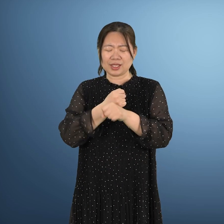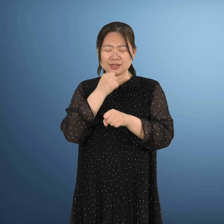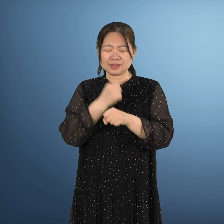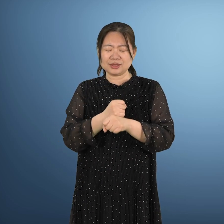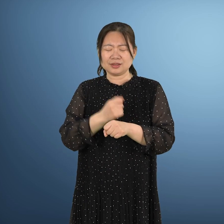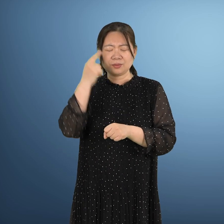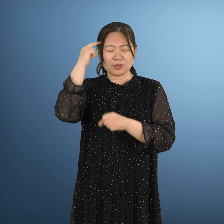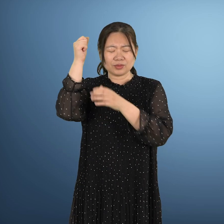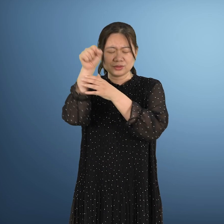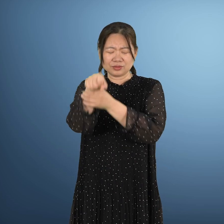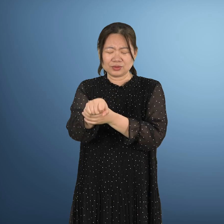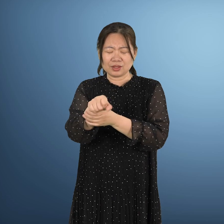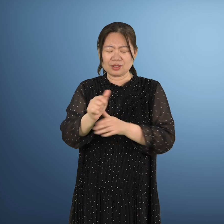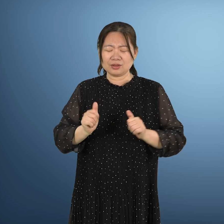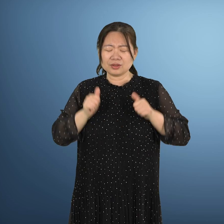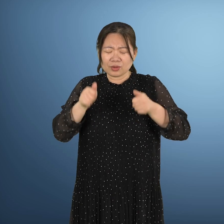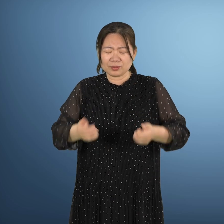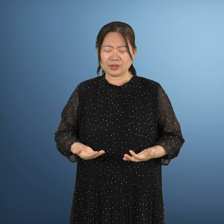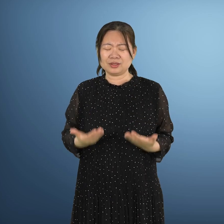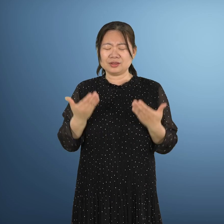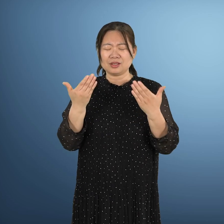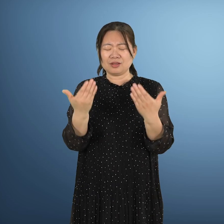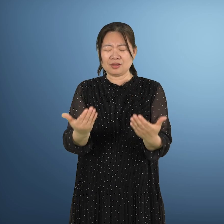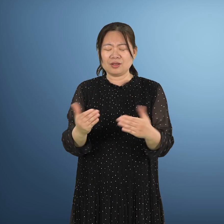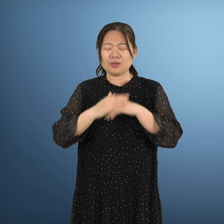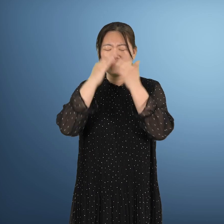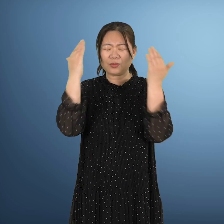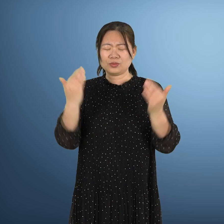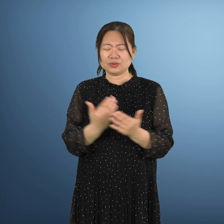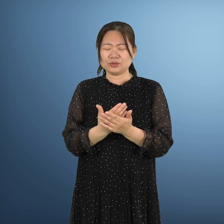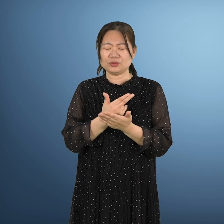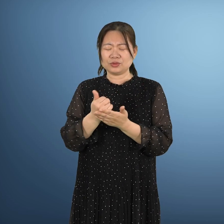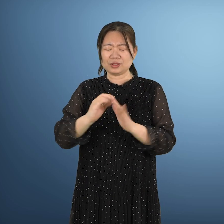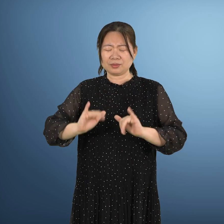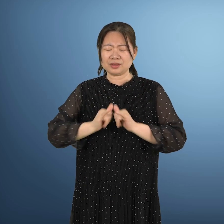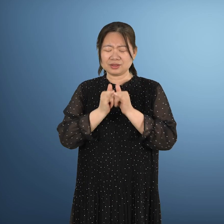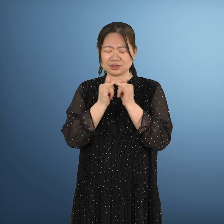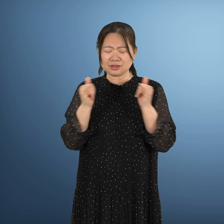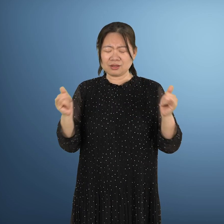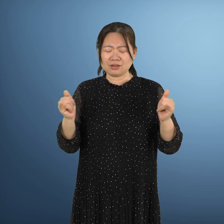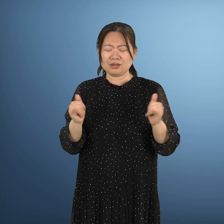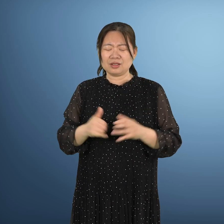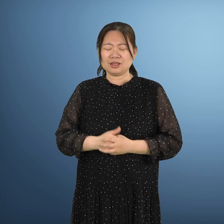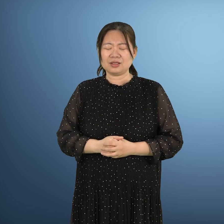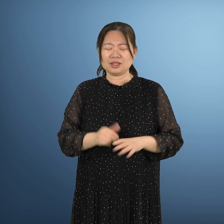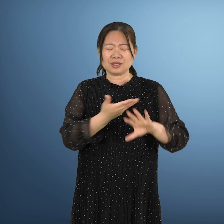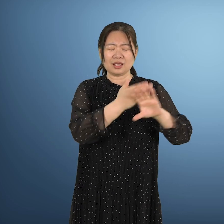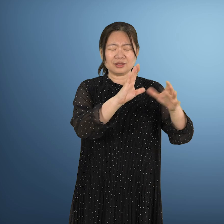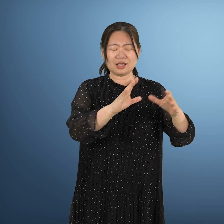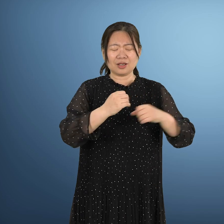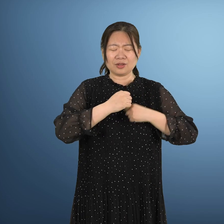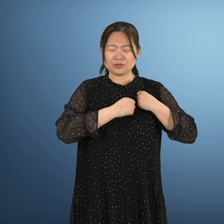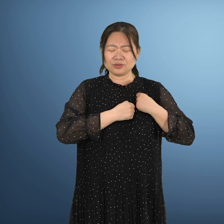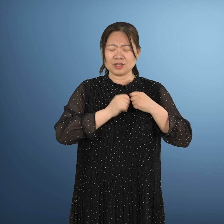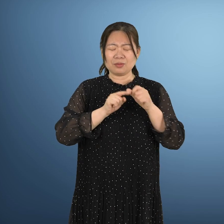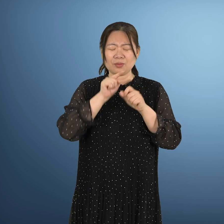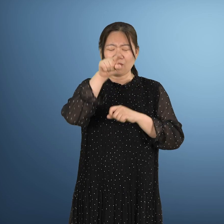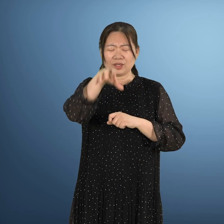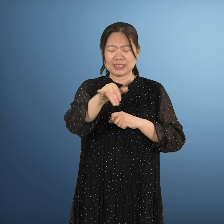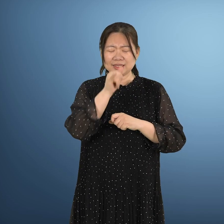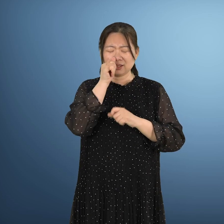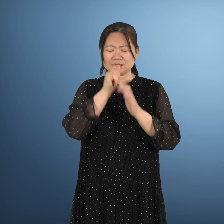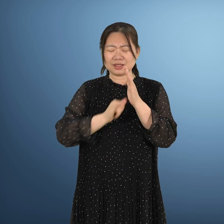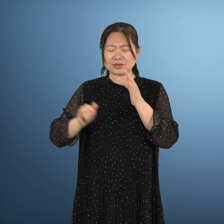머리 숙여 경배를 드리는 모든 주의 백성들 해외 군에 멀리 출타 있는